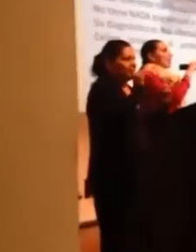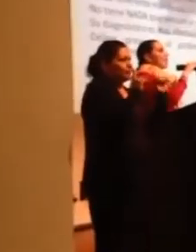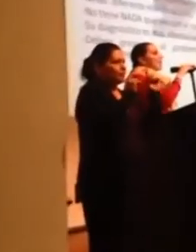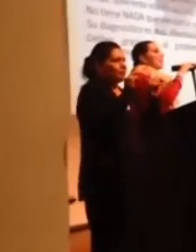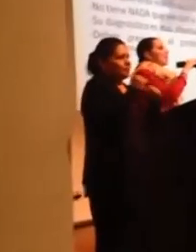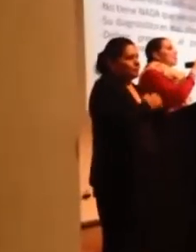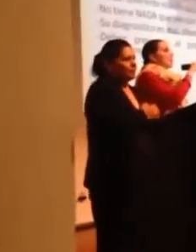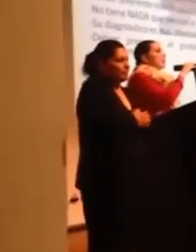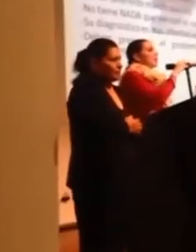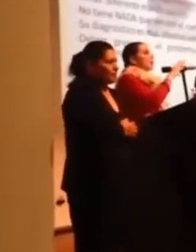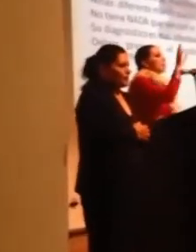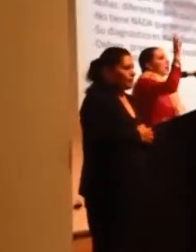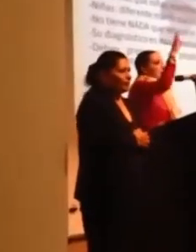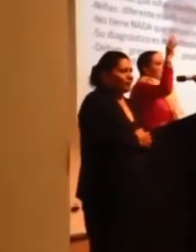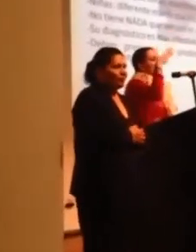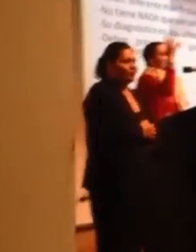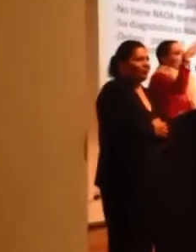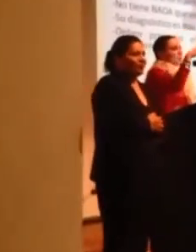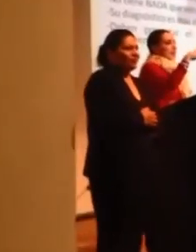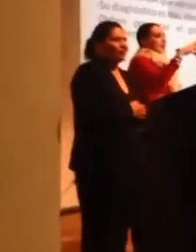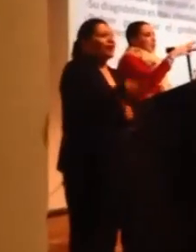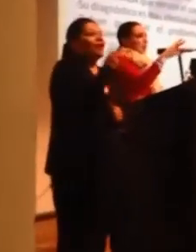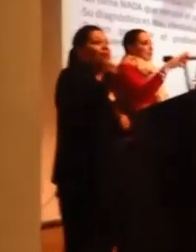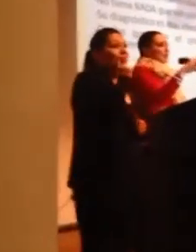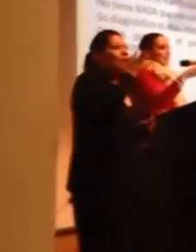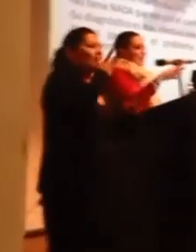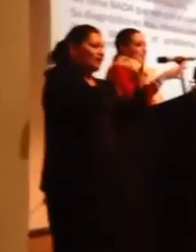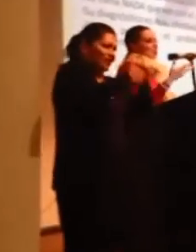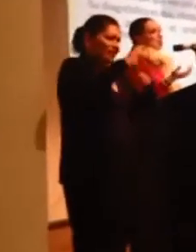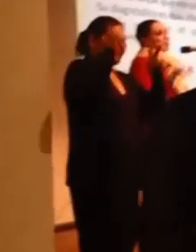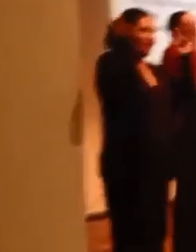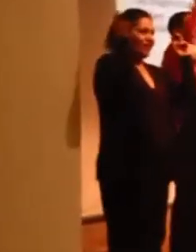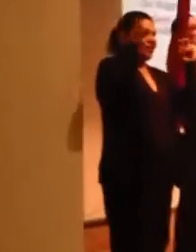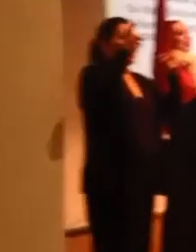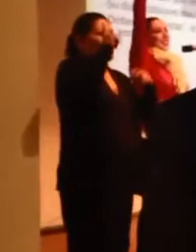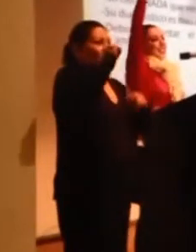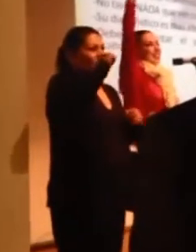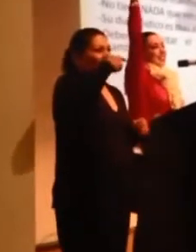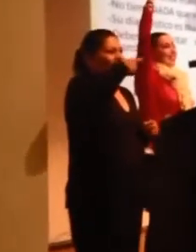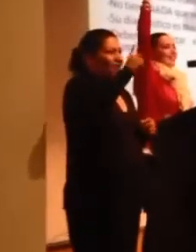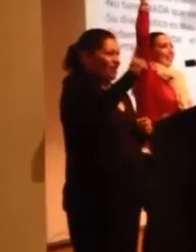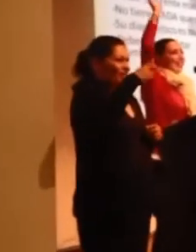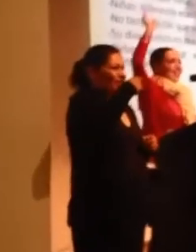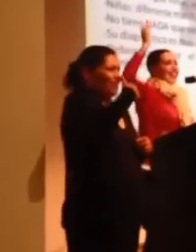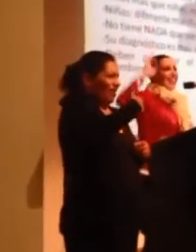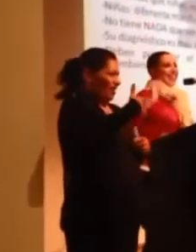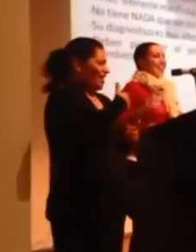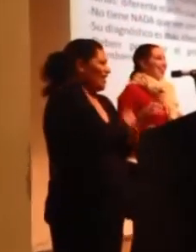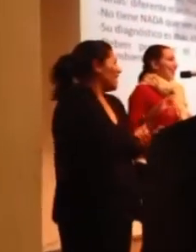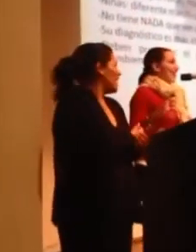Okay. Bueno, papás que hayan venido por el tema de TDAH, pues sí, papás todos.